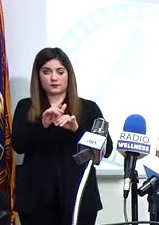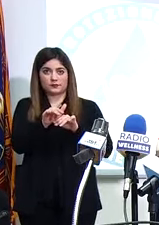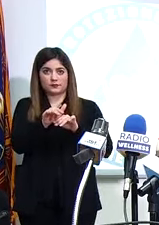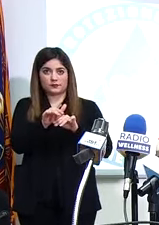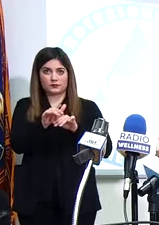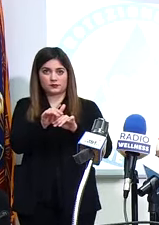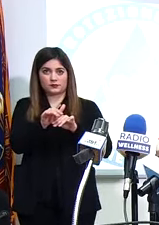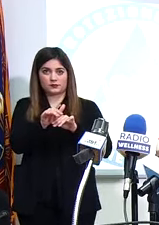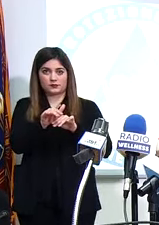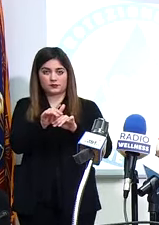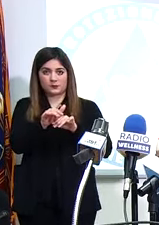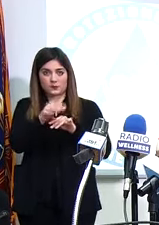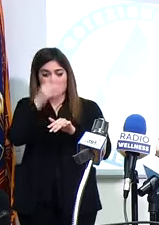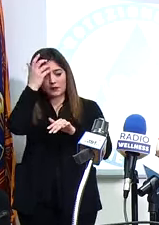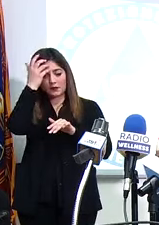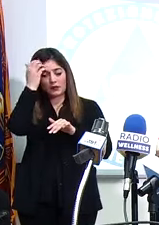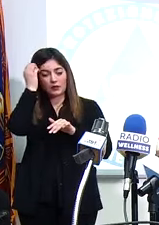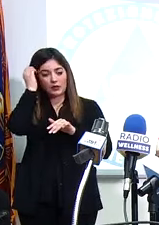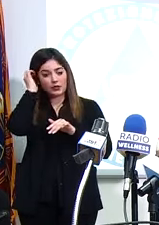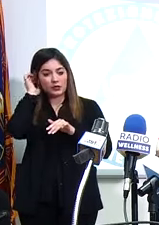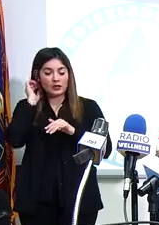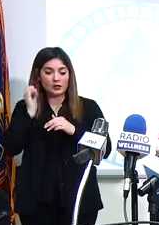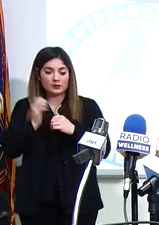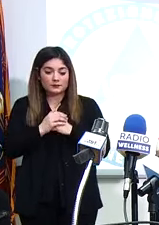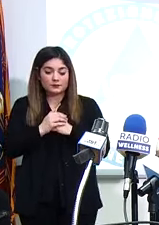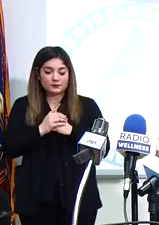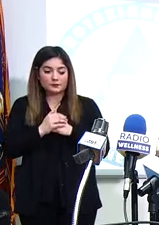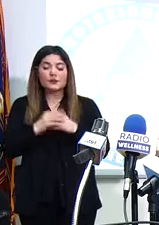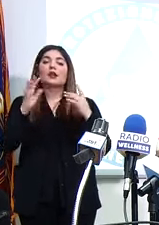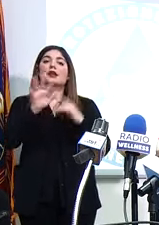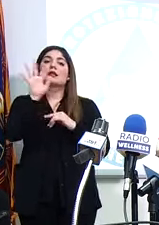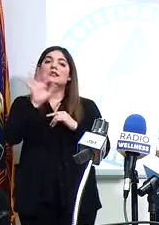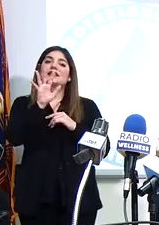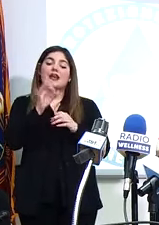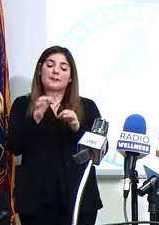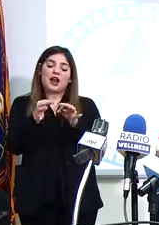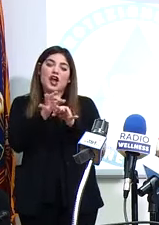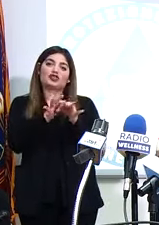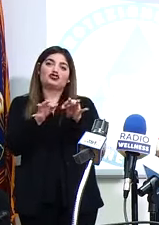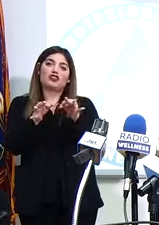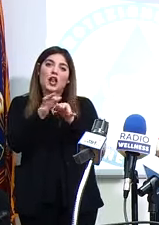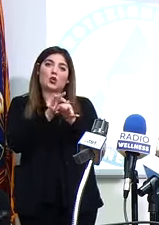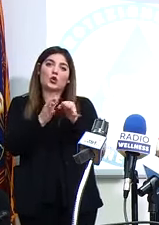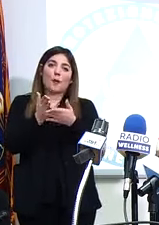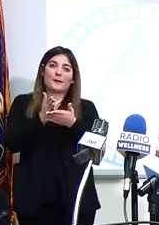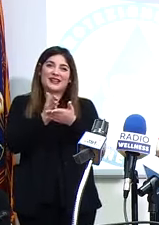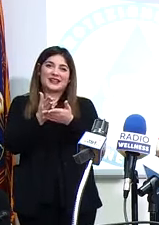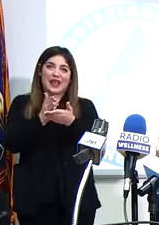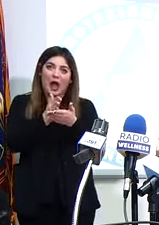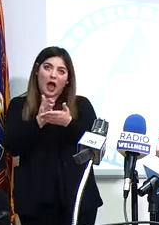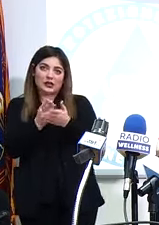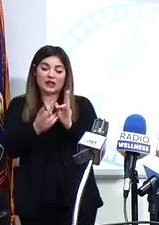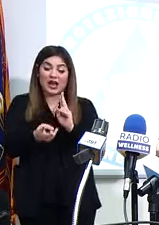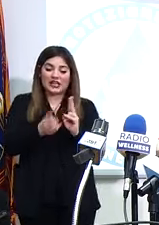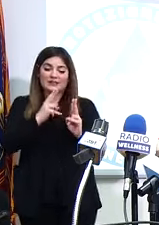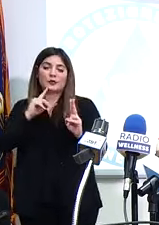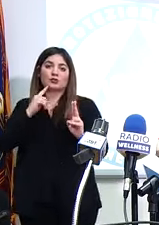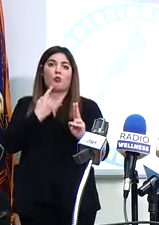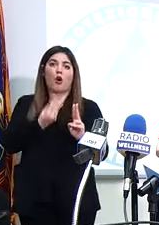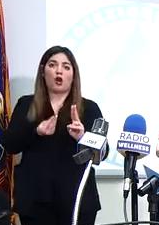sempre pubblicati, che avesse un'ottima risposta cellulo-mediata, cioè quella risposta che subentra